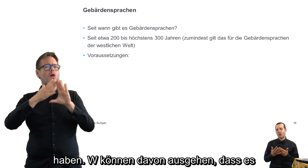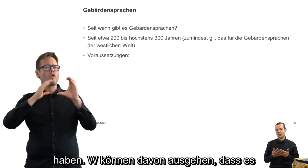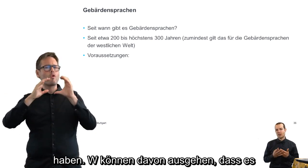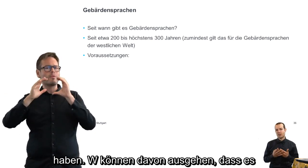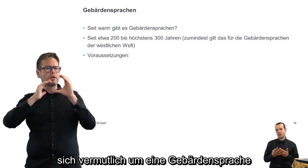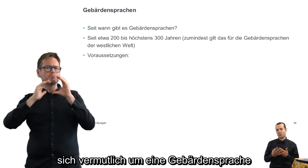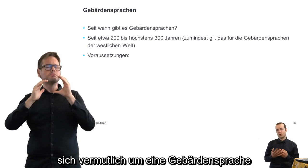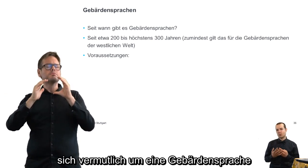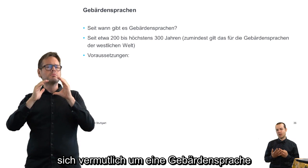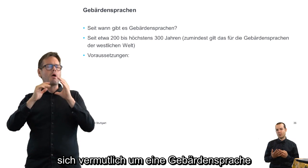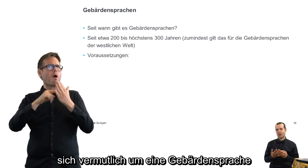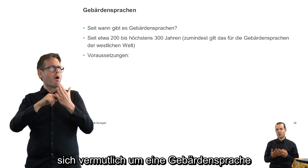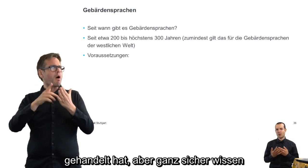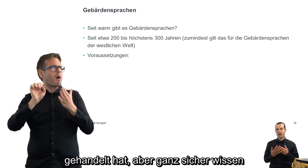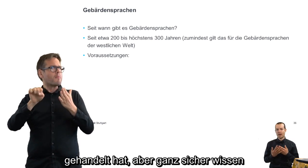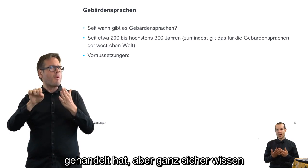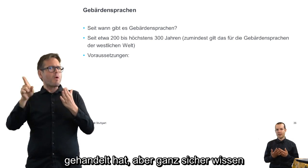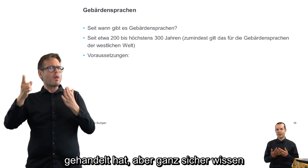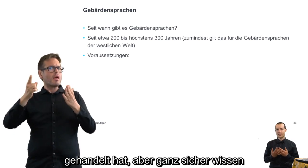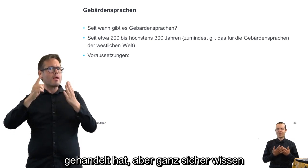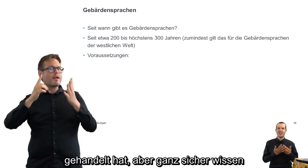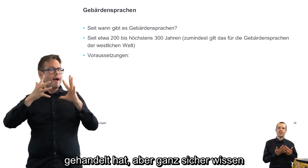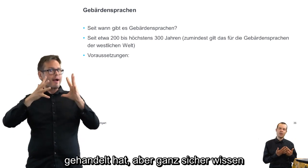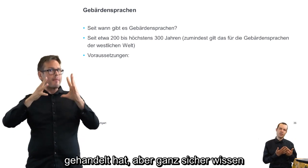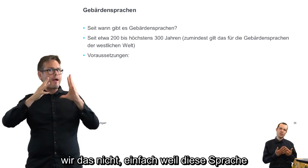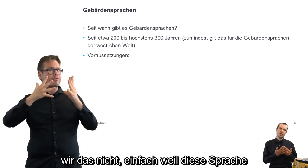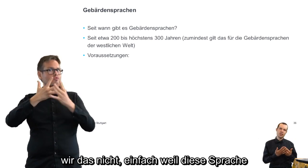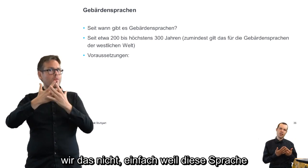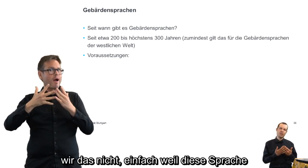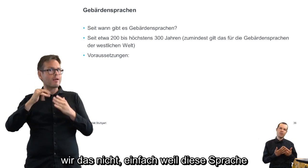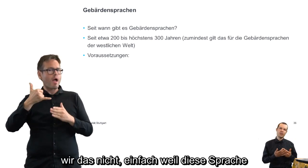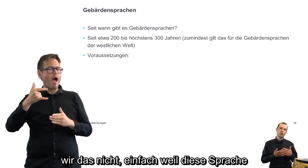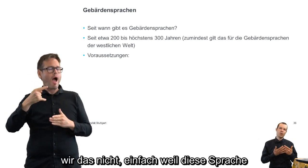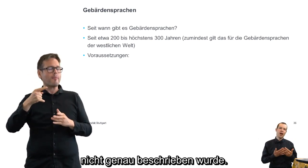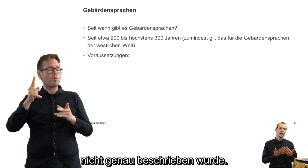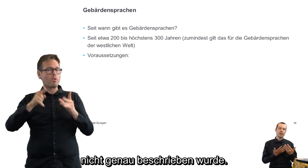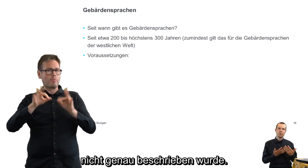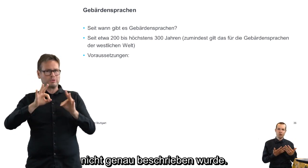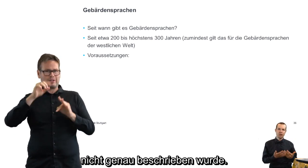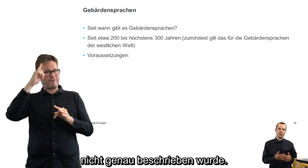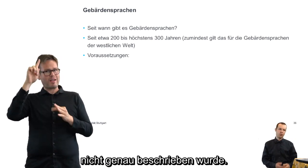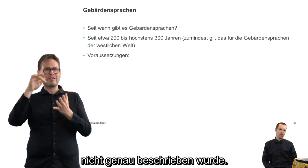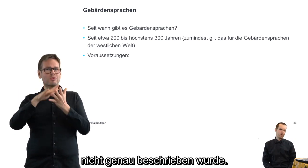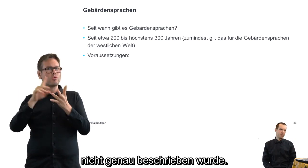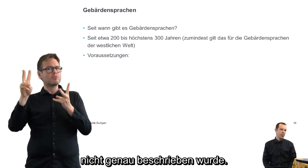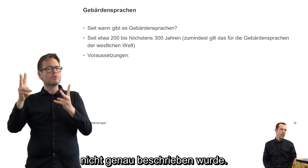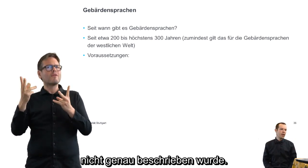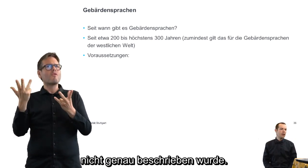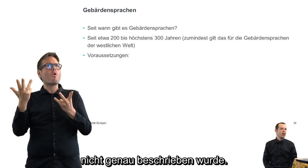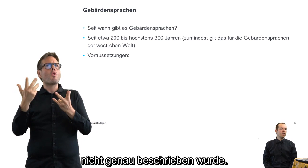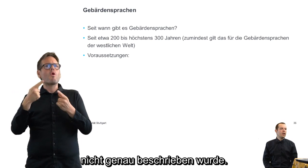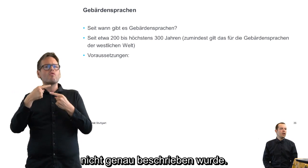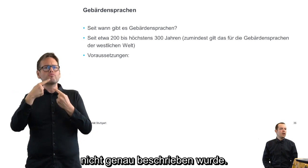können davon ausgehen, dass es sich vermutlich um eine Gebärdensprache gehandelt hat, aber ganz sicher wissen wir es nicht, einfach weil diese Sprache nicht beschrieben wurde.